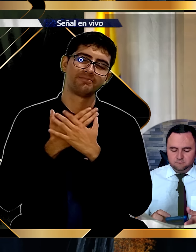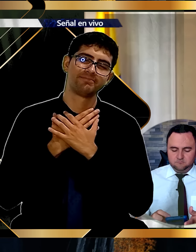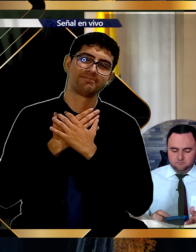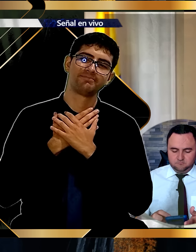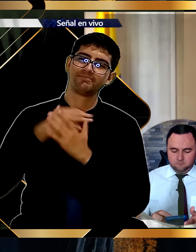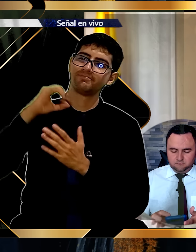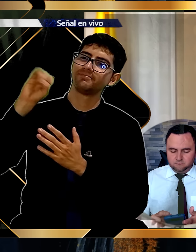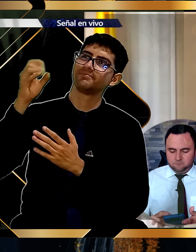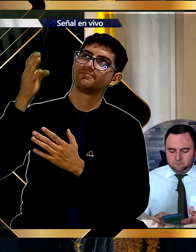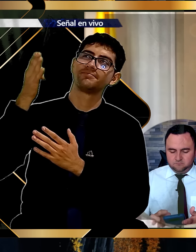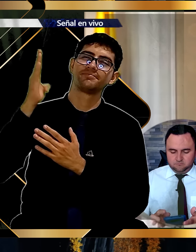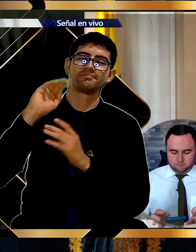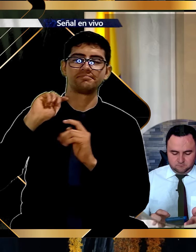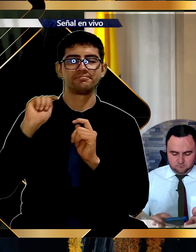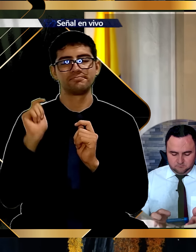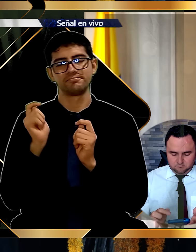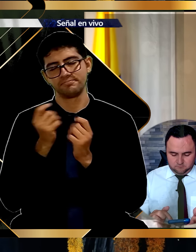Entiéndelo.